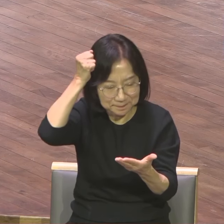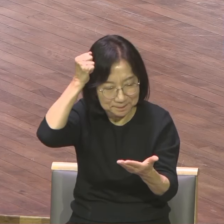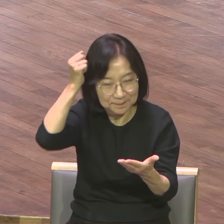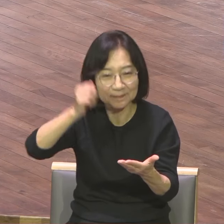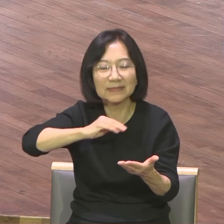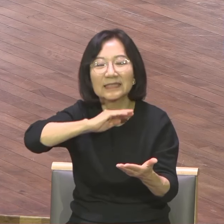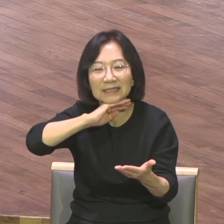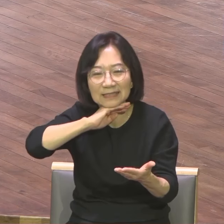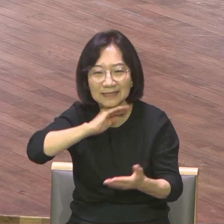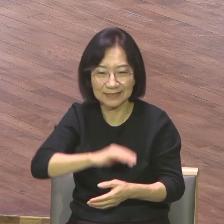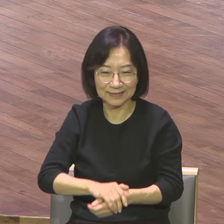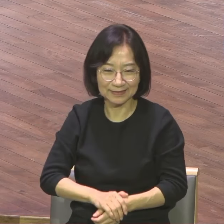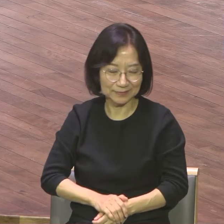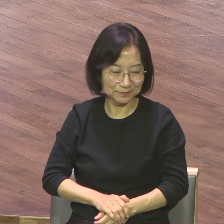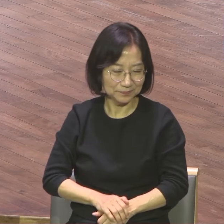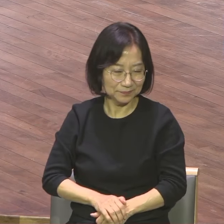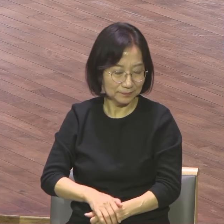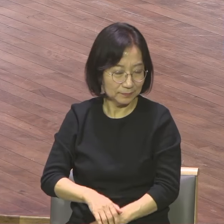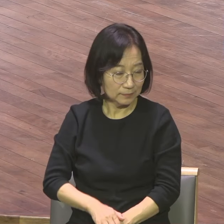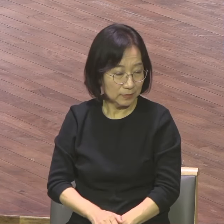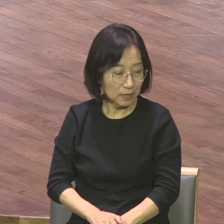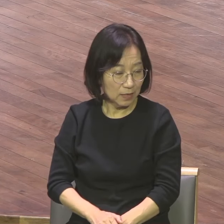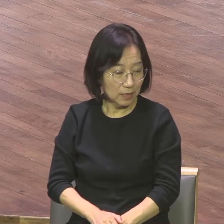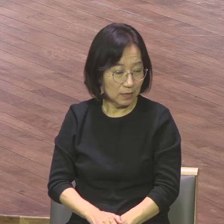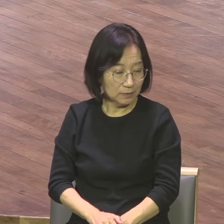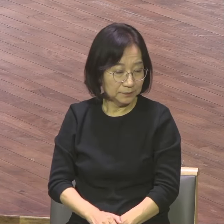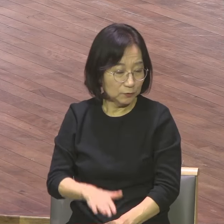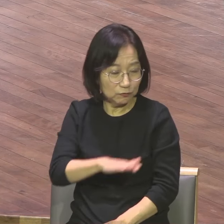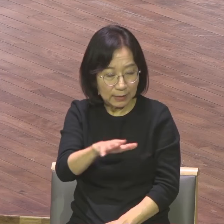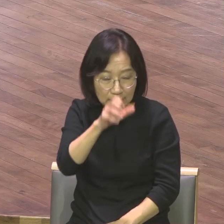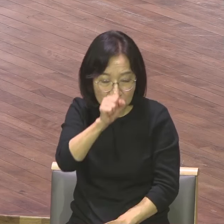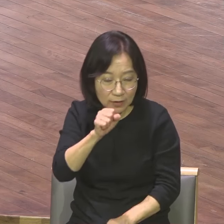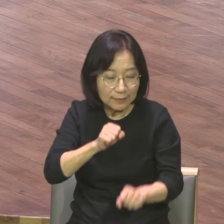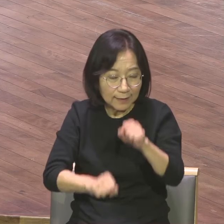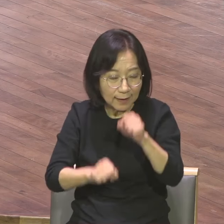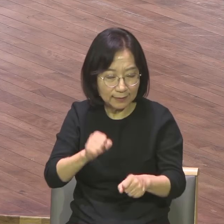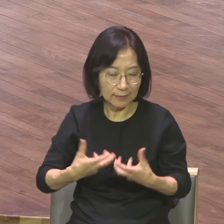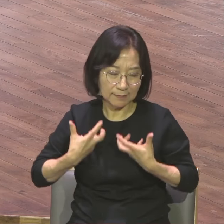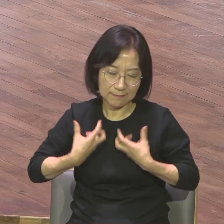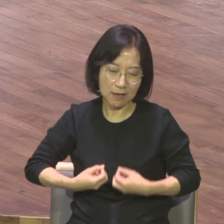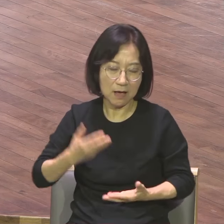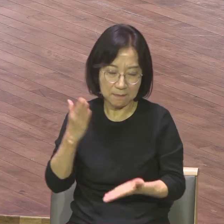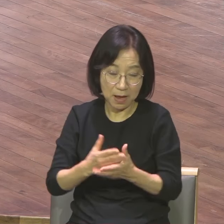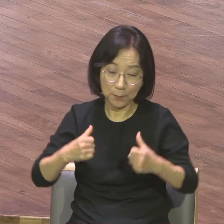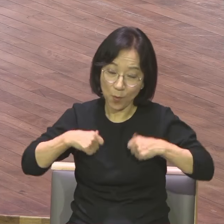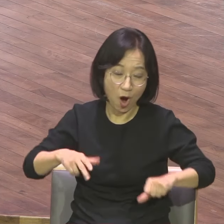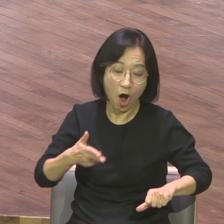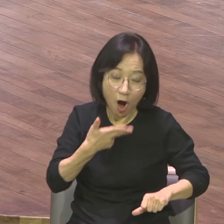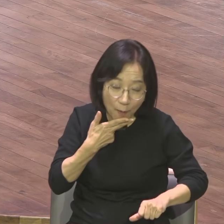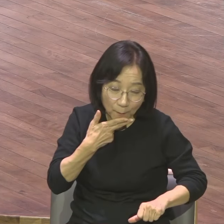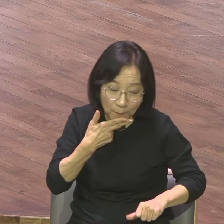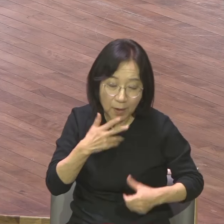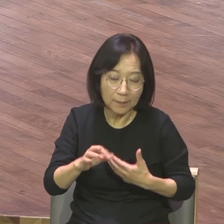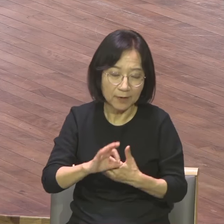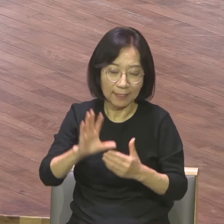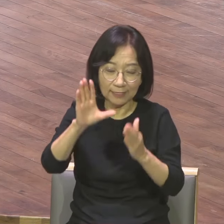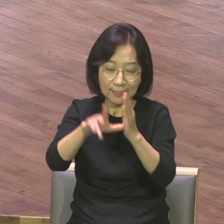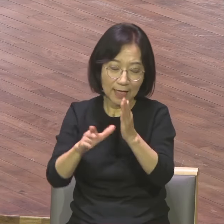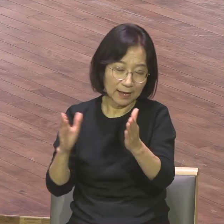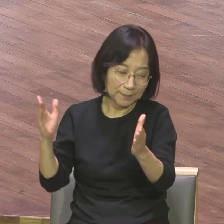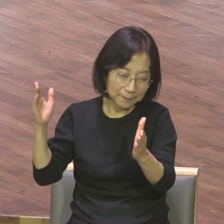갈라디아 6장 9절에 보면 우리가 선을 행하되 낙심하지 말지니 포기하지 아니하면 때가 이르매